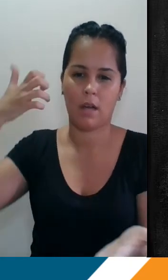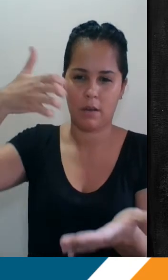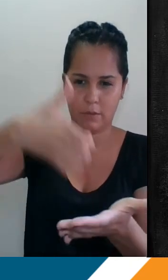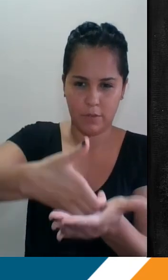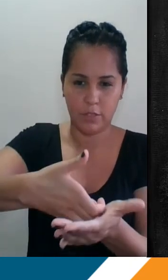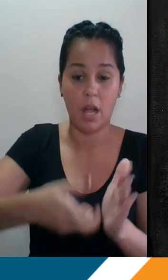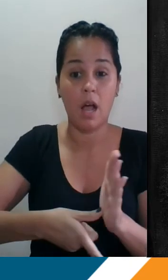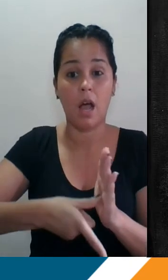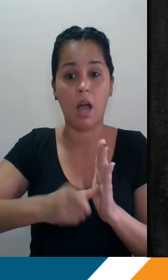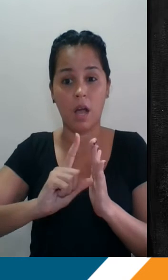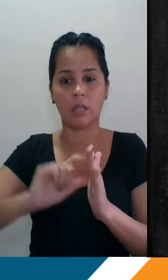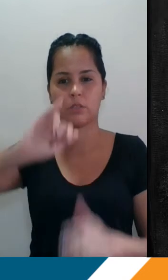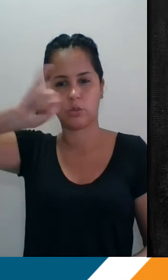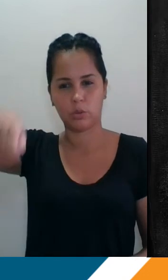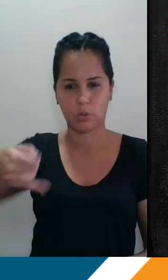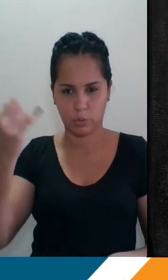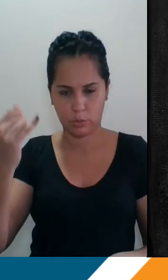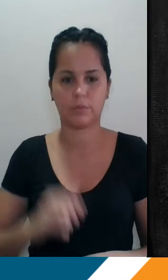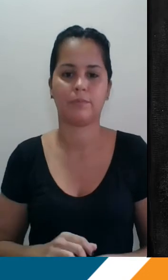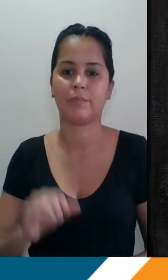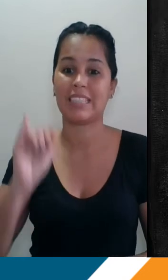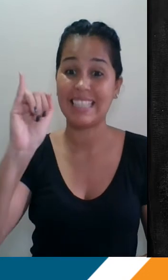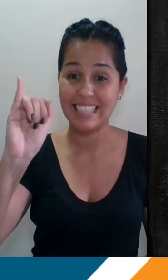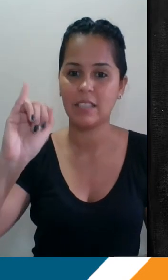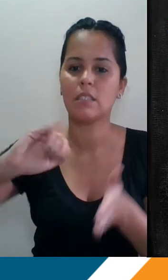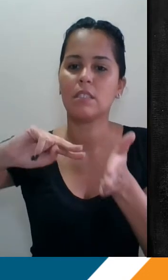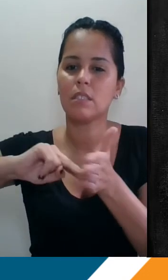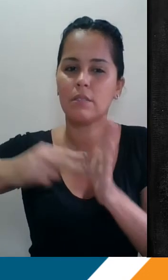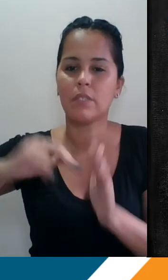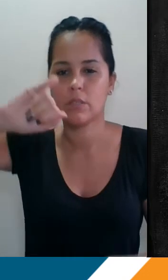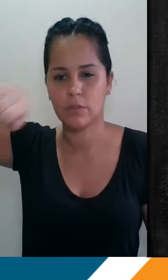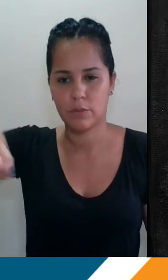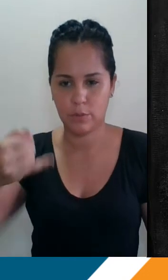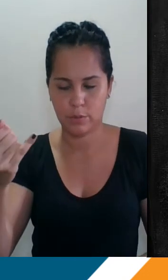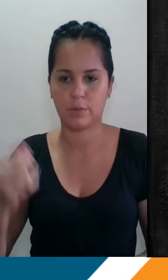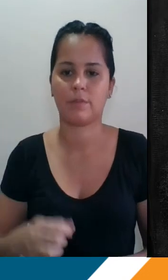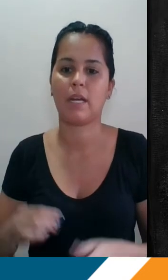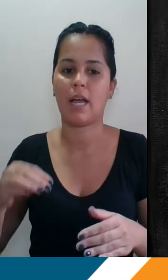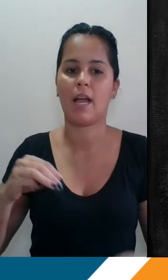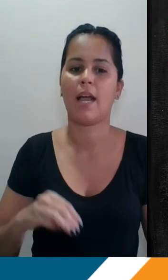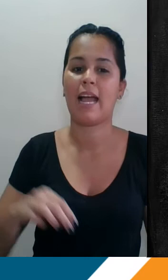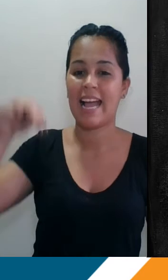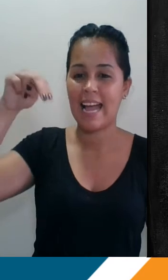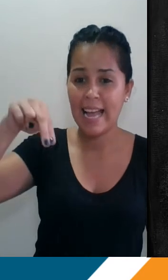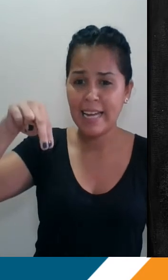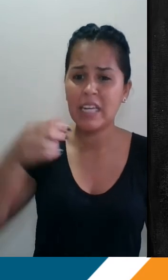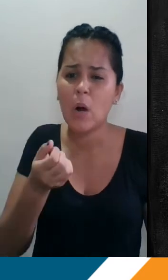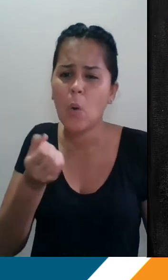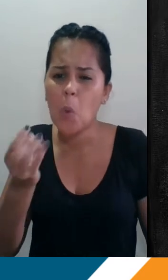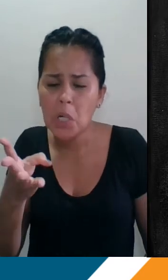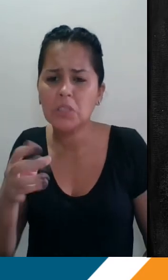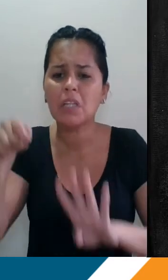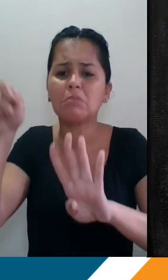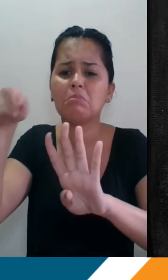o cálculo dos juros. O I é a nossa taxa de juros e o N é a quantidade de meses que se passaram,